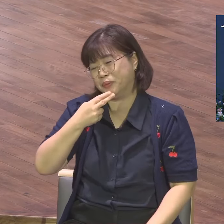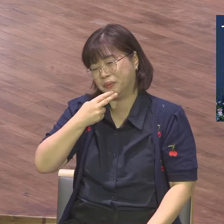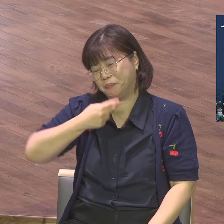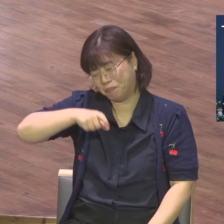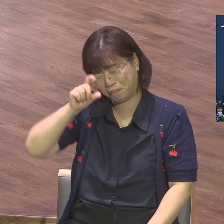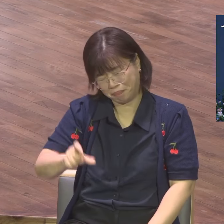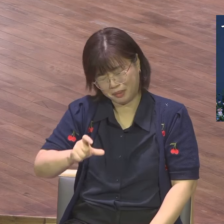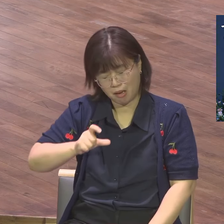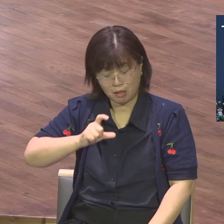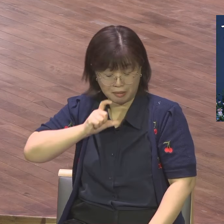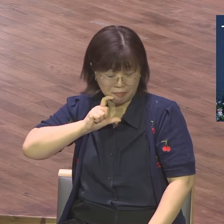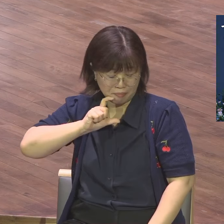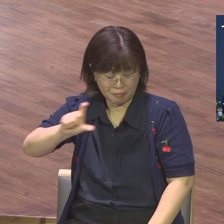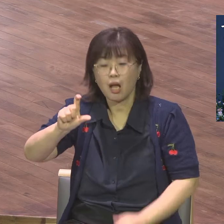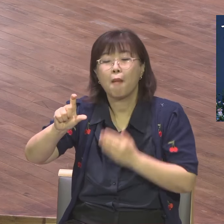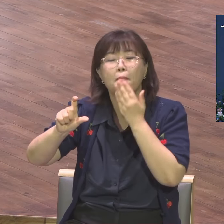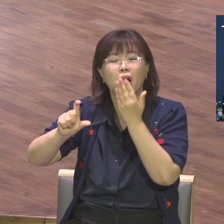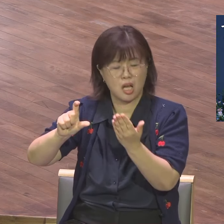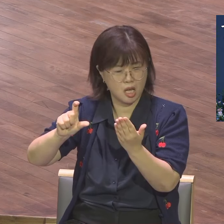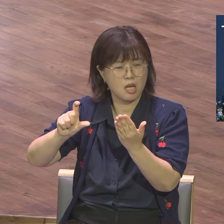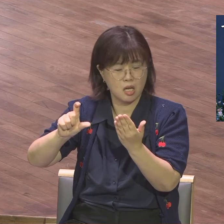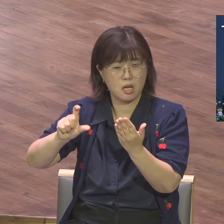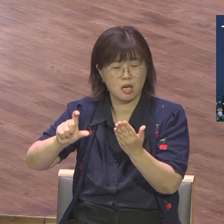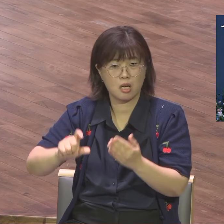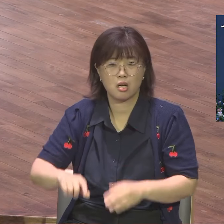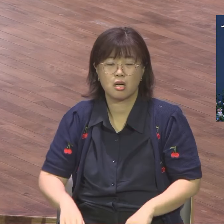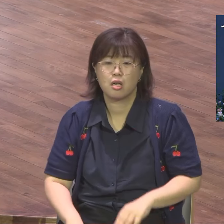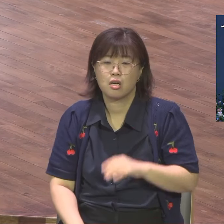신앙생활은요 굉장히 힘이 있어요.